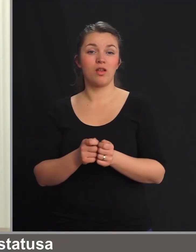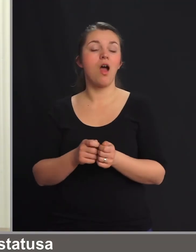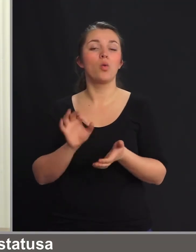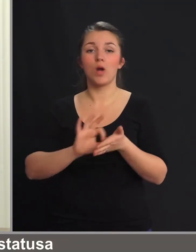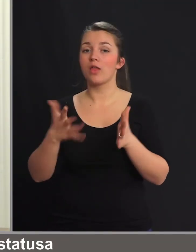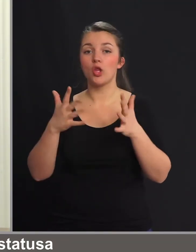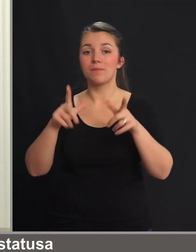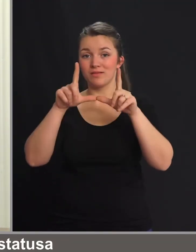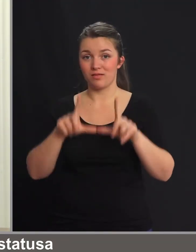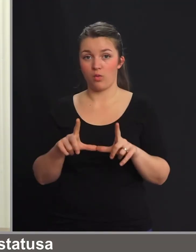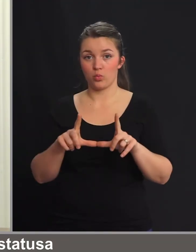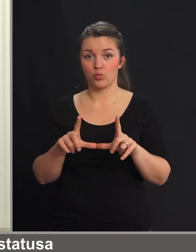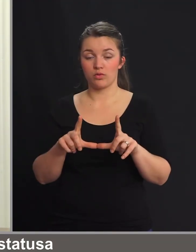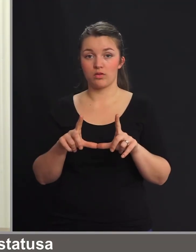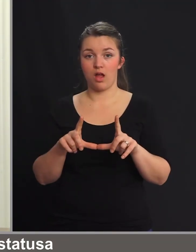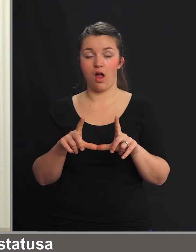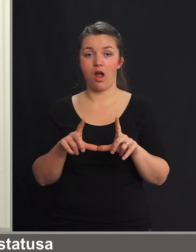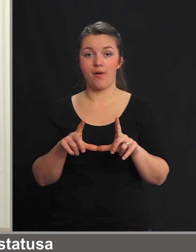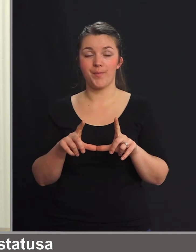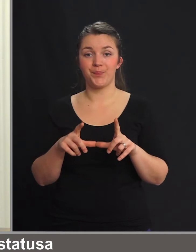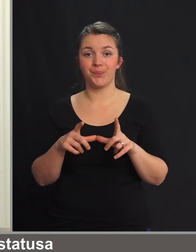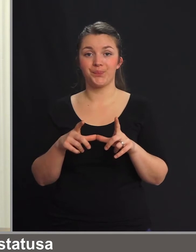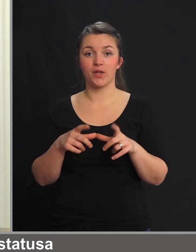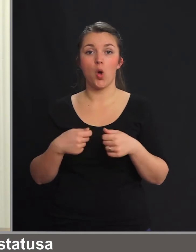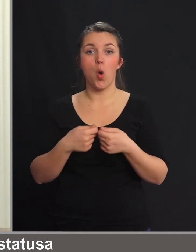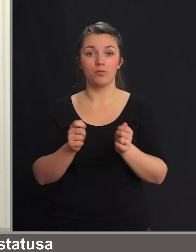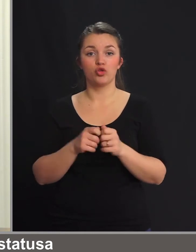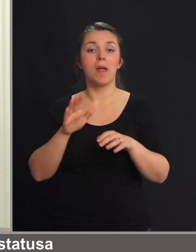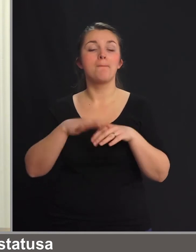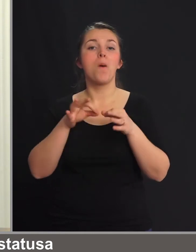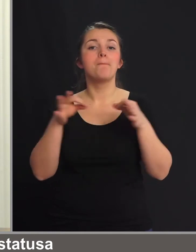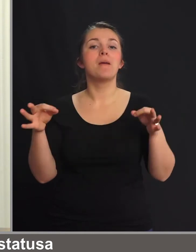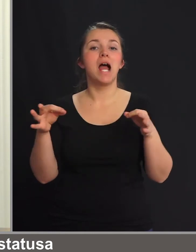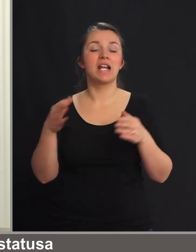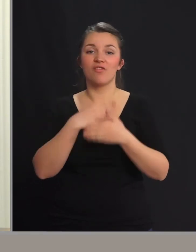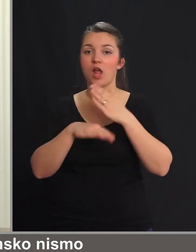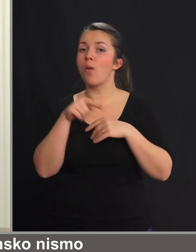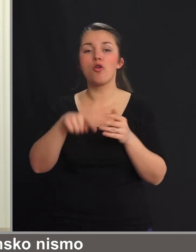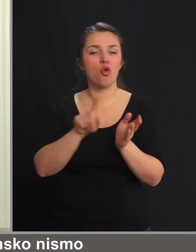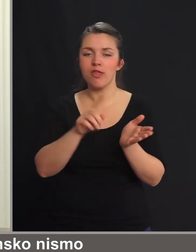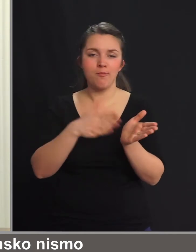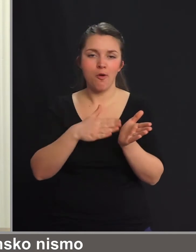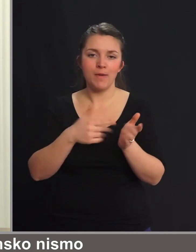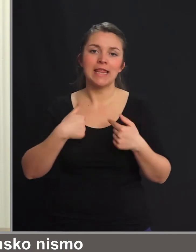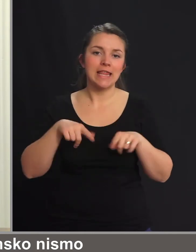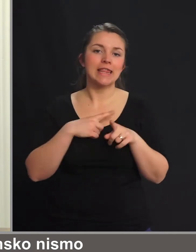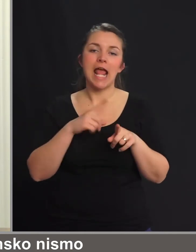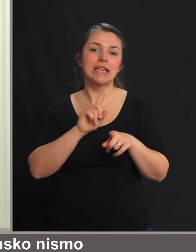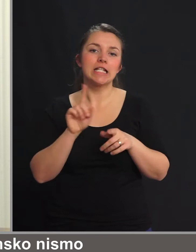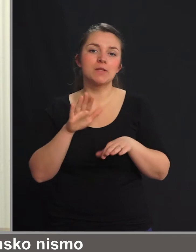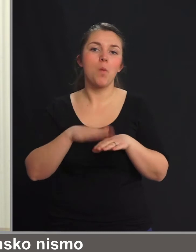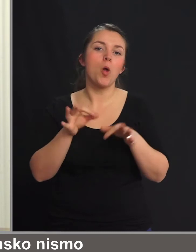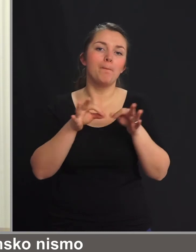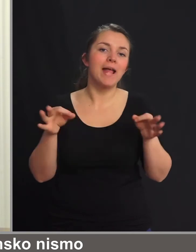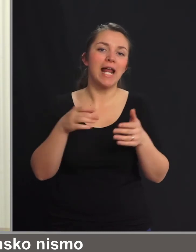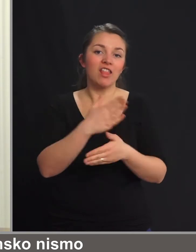Občina formalno nima statusa občine po meri invalidov, kar pa ne pomeni, da dejansko nismo